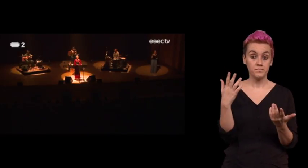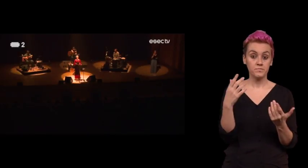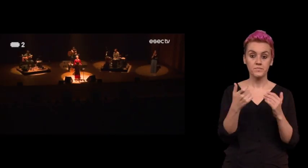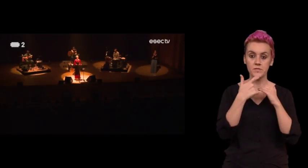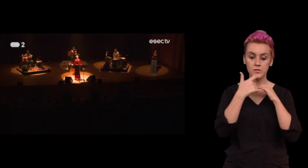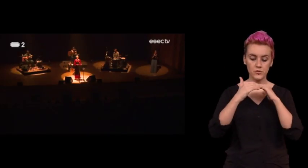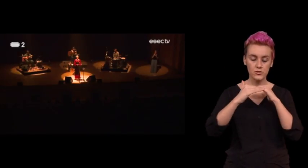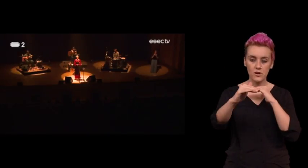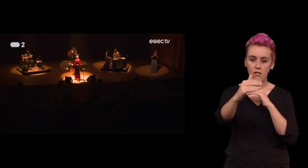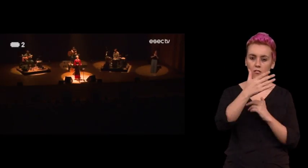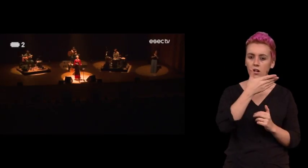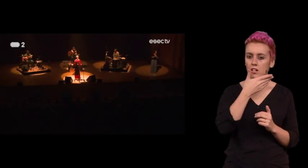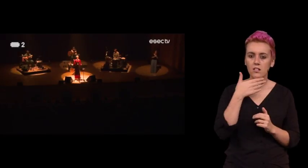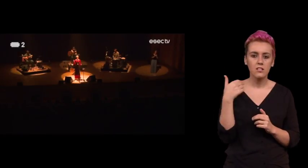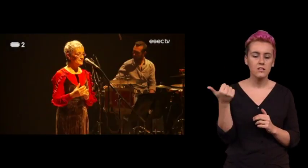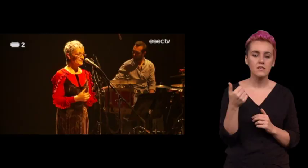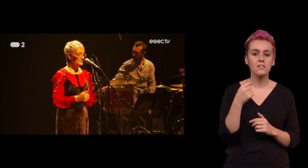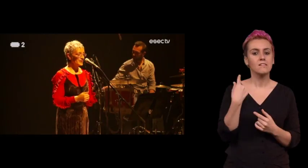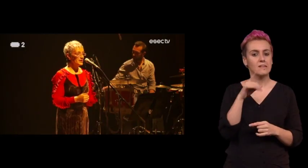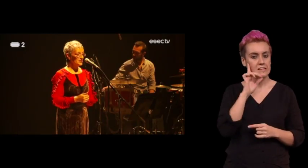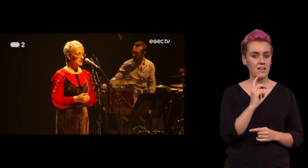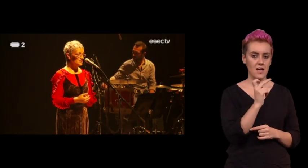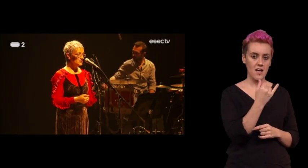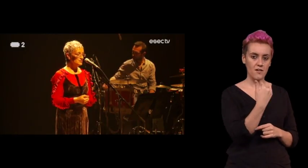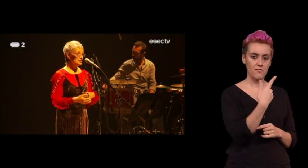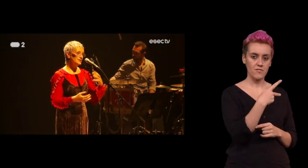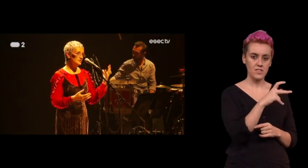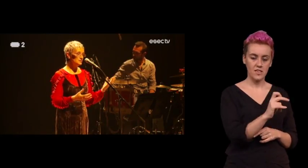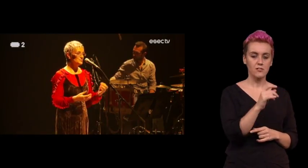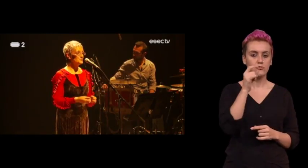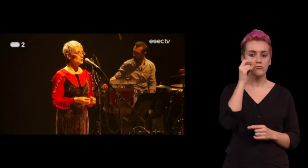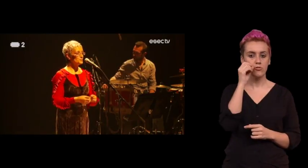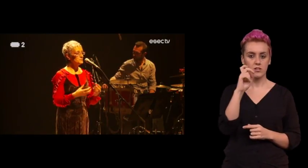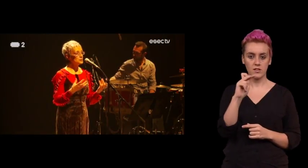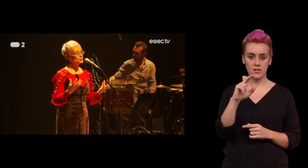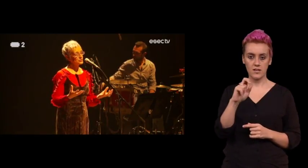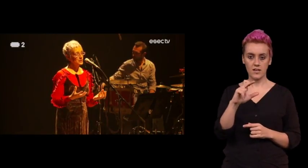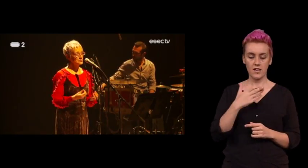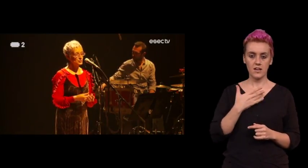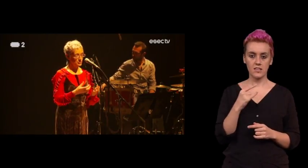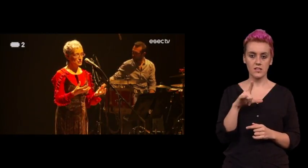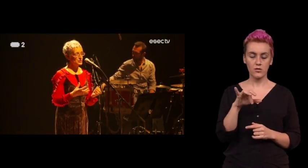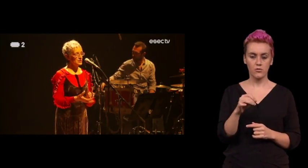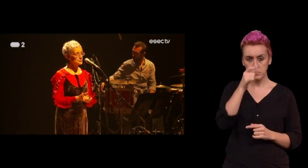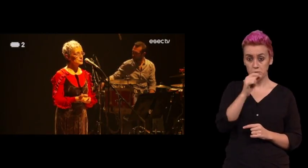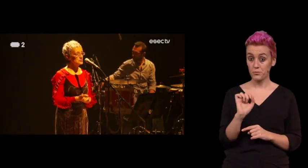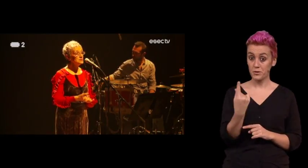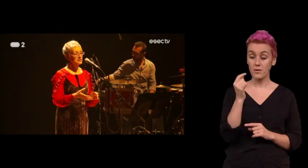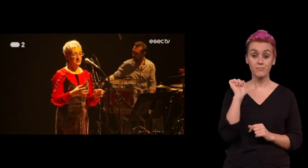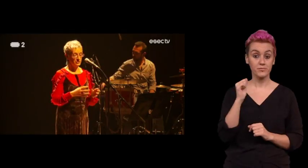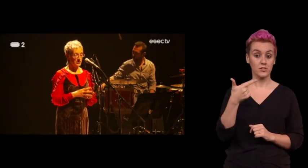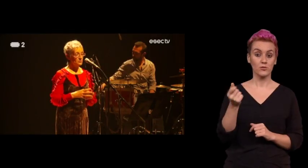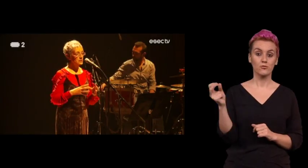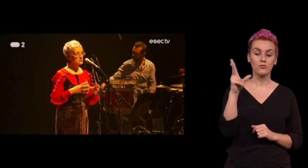um chão tão bonito, com Avita e Cardilium, os primeiros torrejanos registados